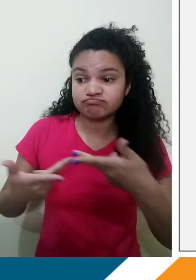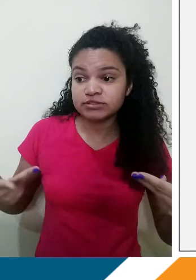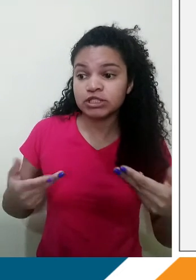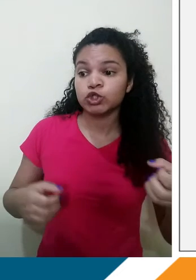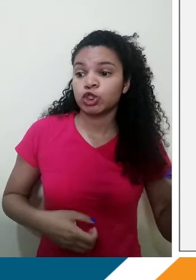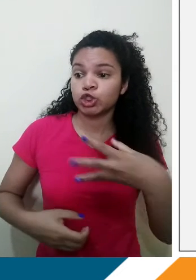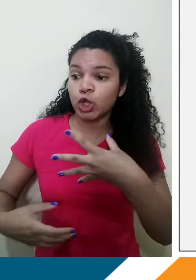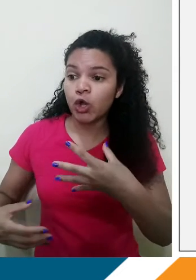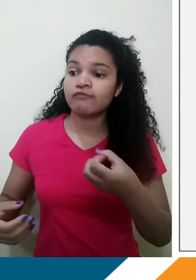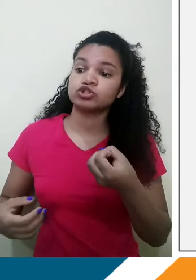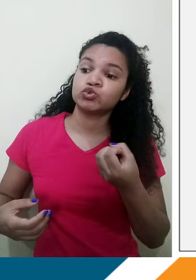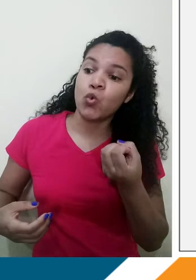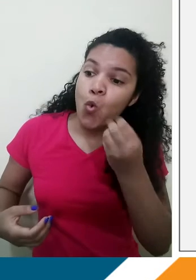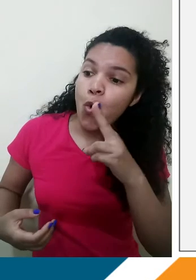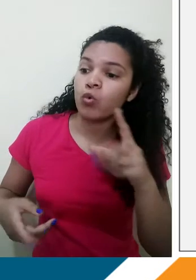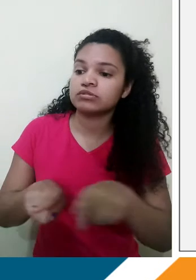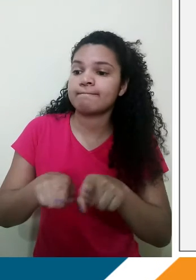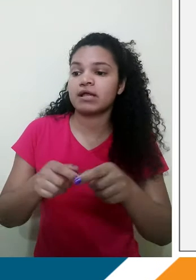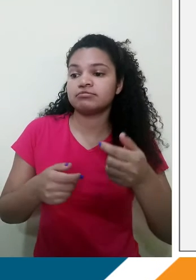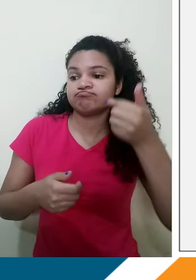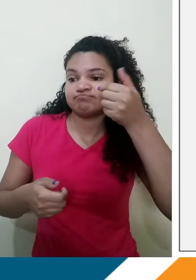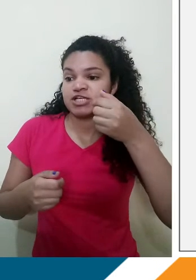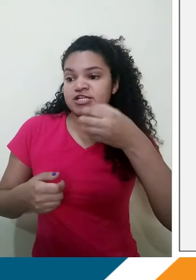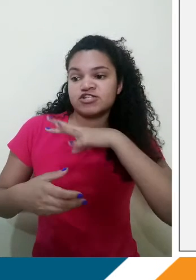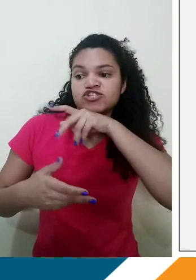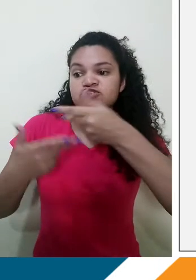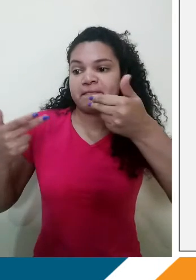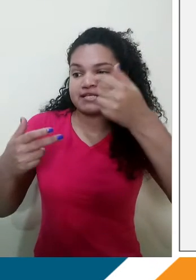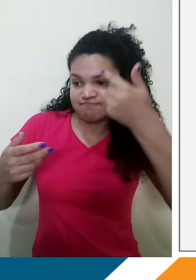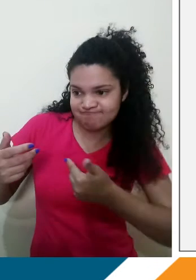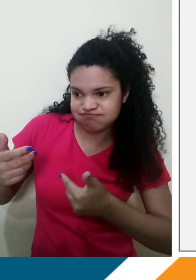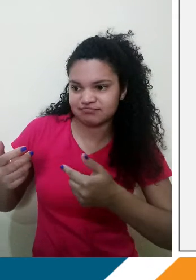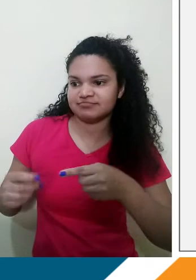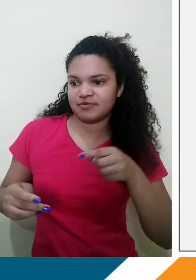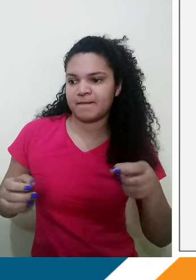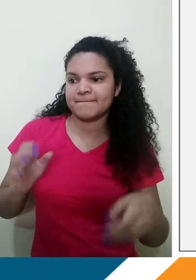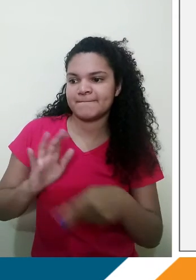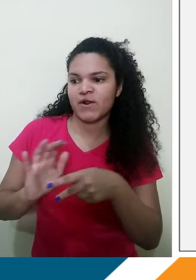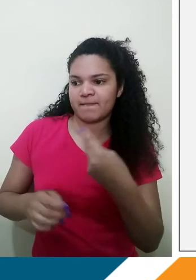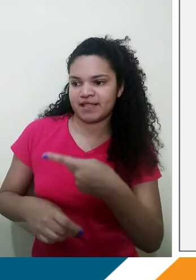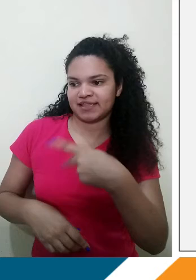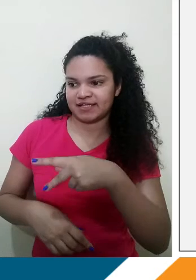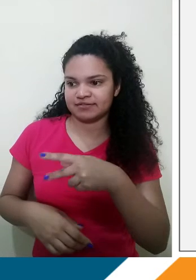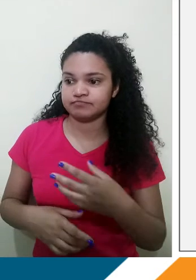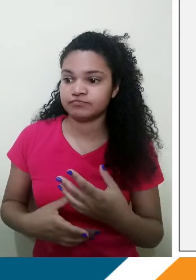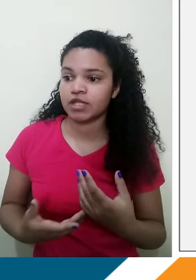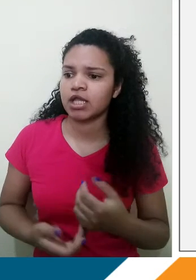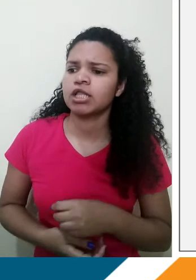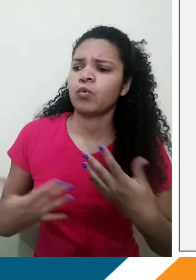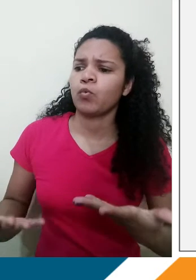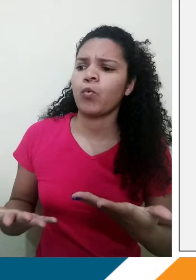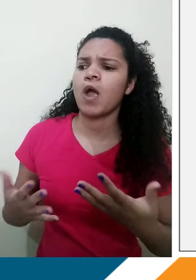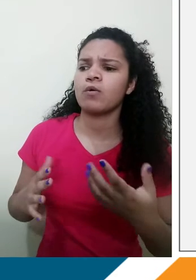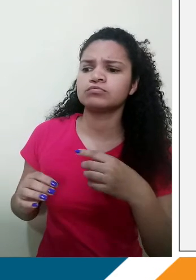gente precisa saber qual o principal processo evolutivo que está relacionado a esse texto. Então, nós temos aqui uma situação de períodos